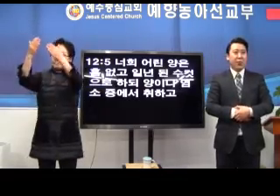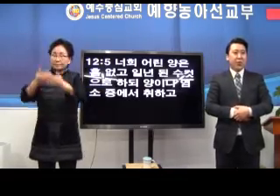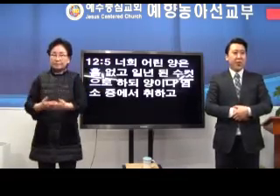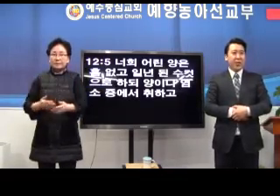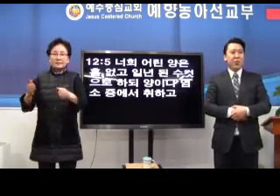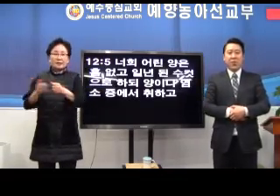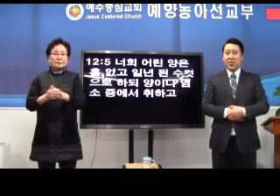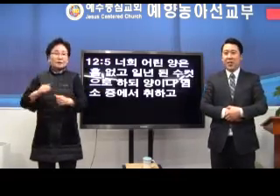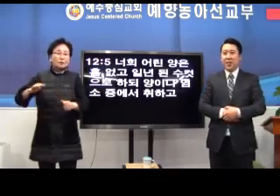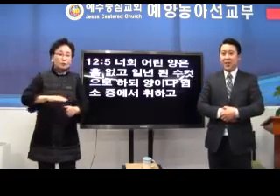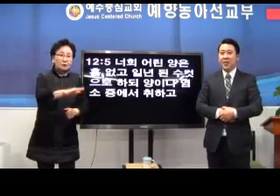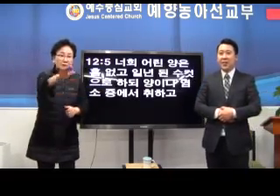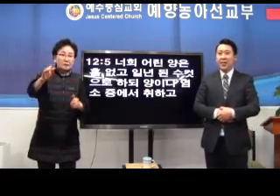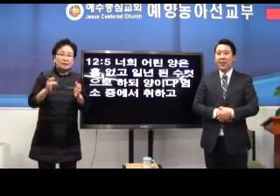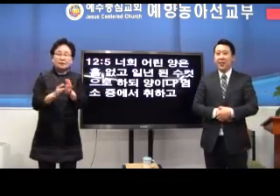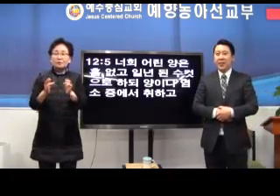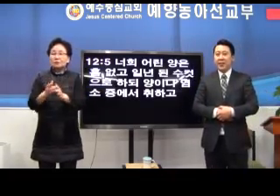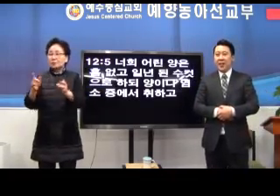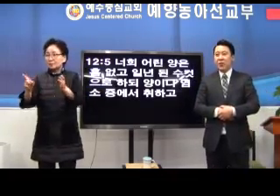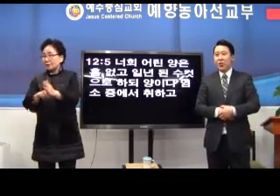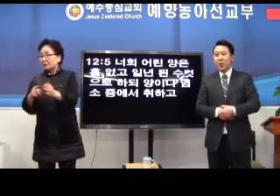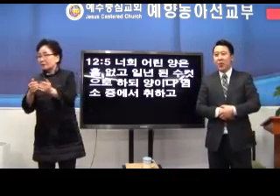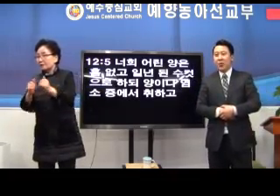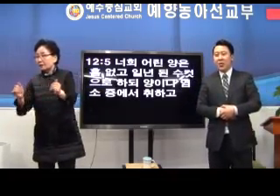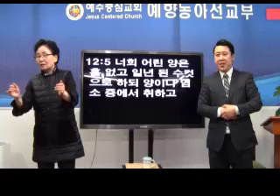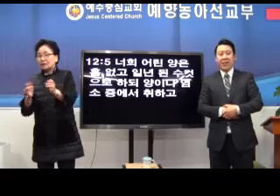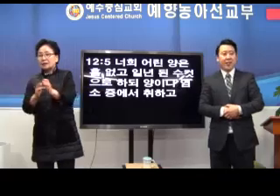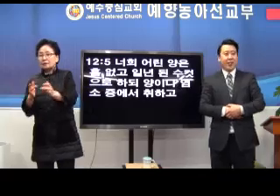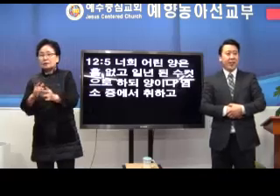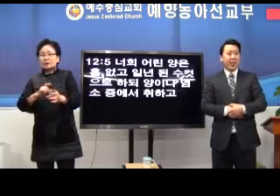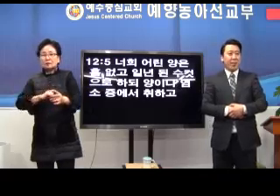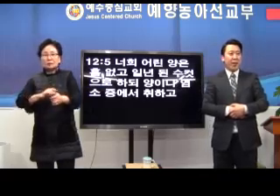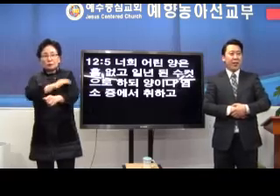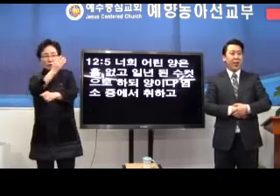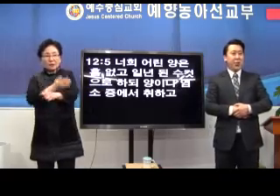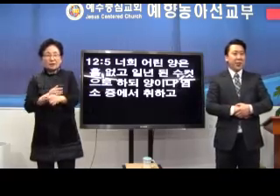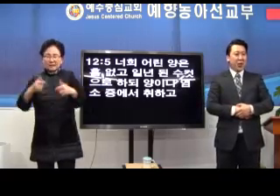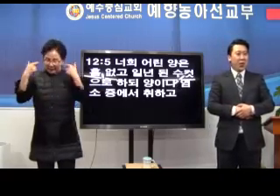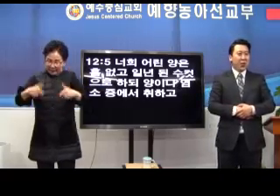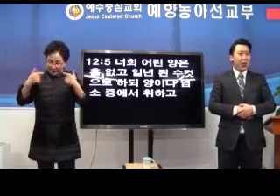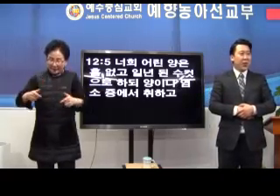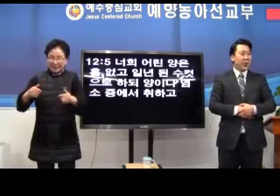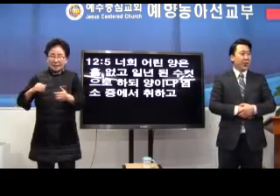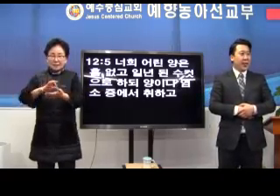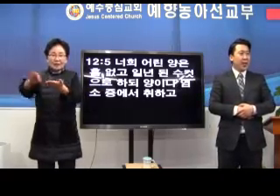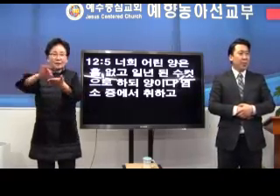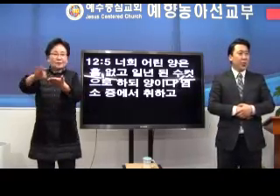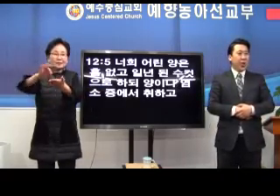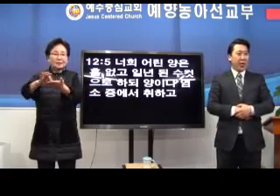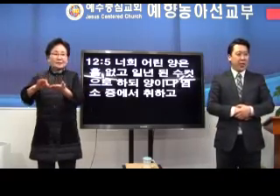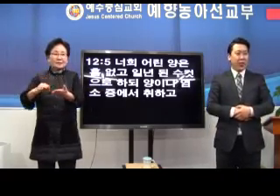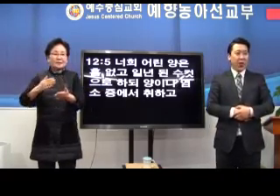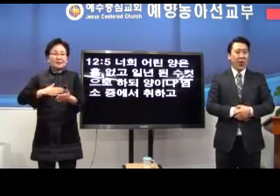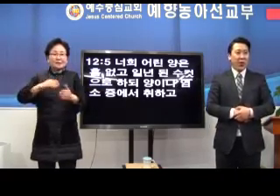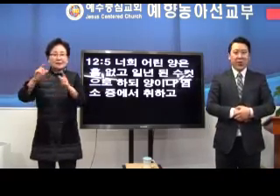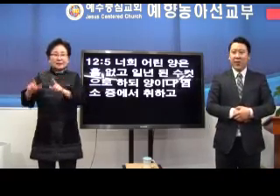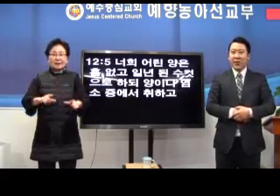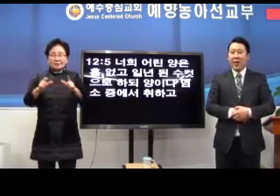여러분들 예수 믿는 자들은 예수 이름의 권세를 날마다 사용해서 내 삶이 윤택해지고